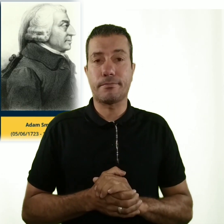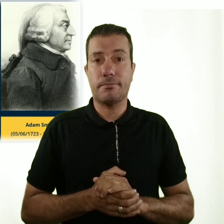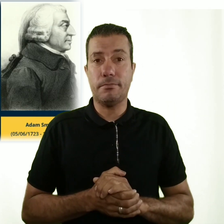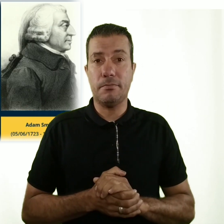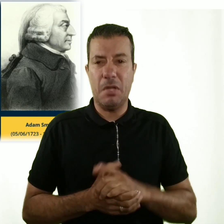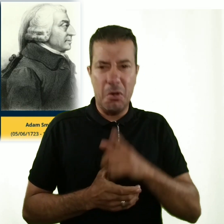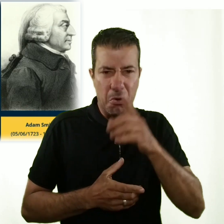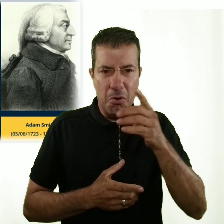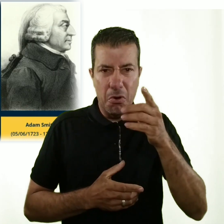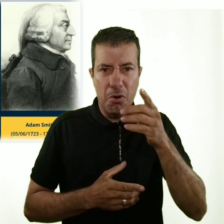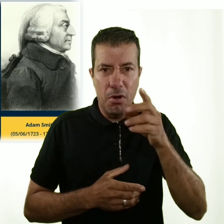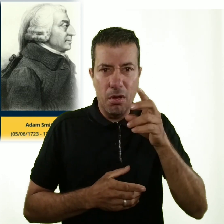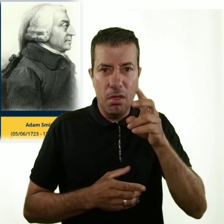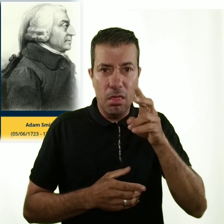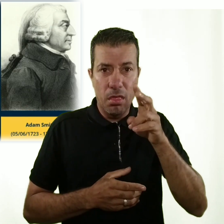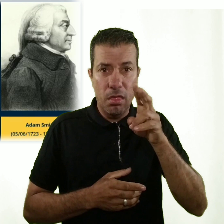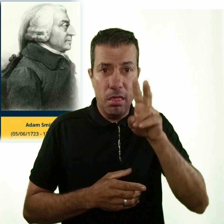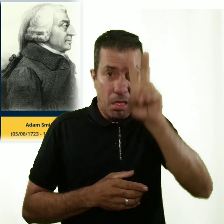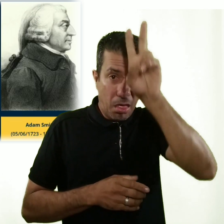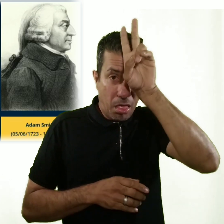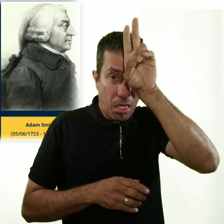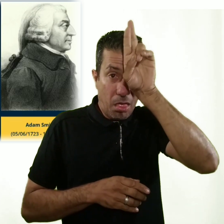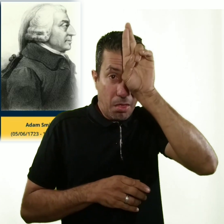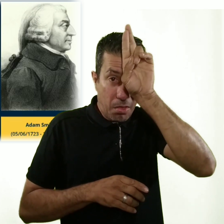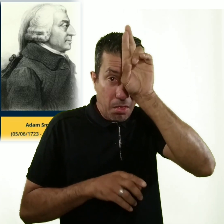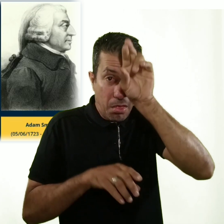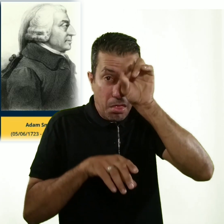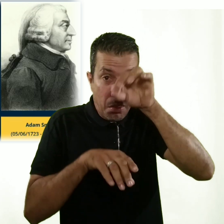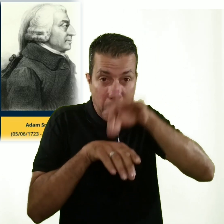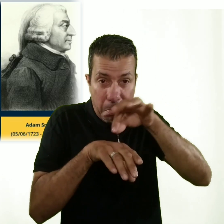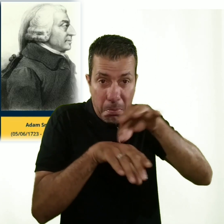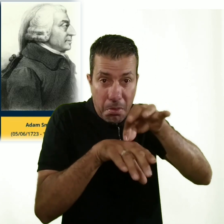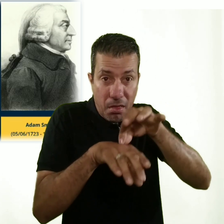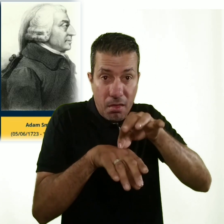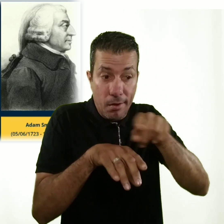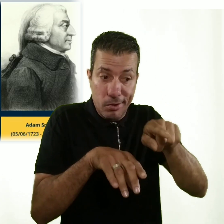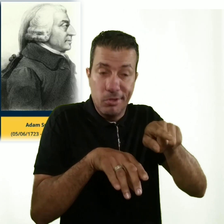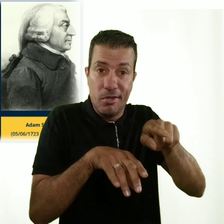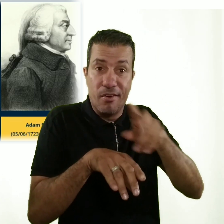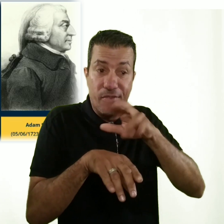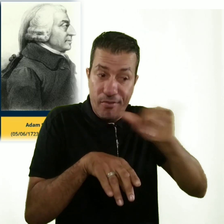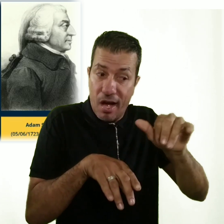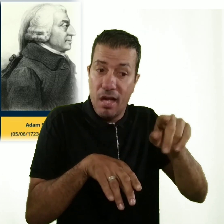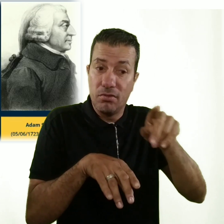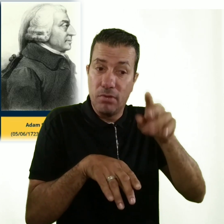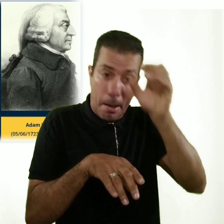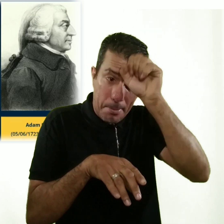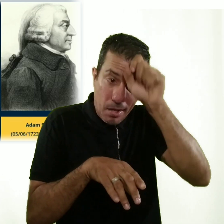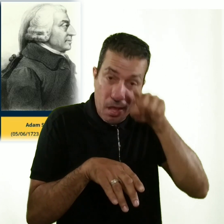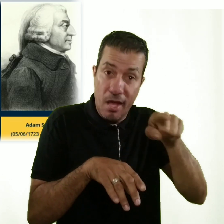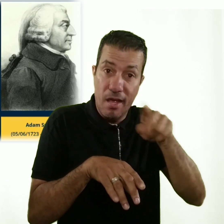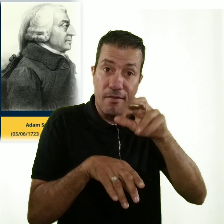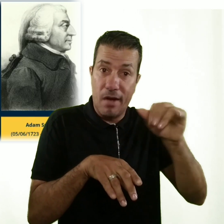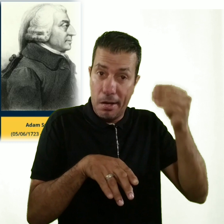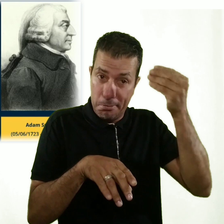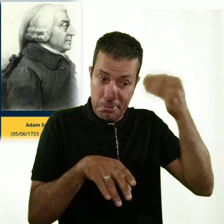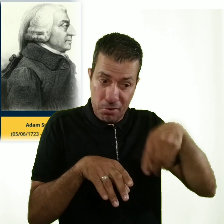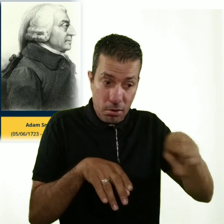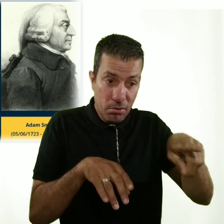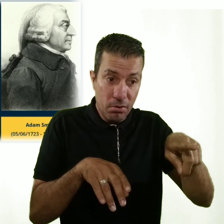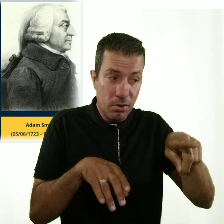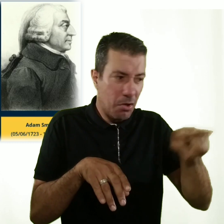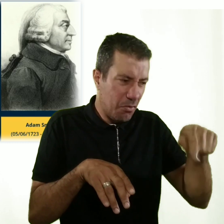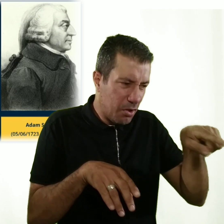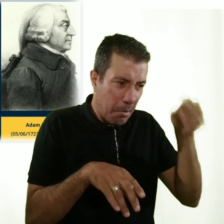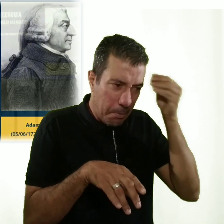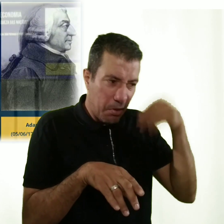vai ter com a formiguinha. A formiguinha trabalha mesmo sem ter patrão. E ela vai acumulando coisas, porque ela